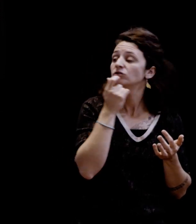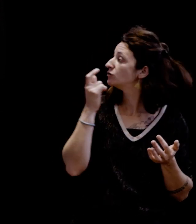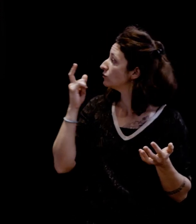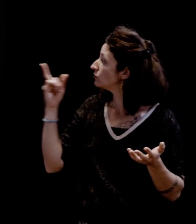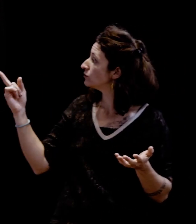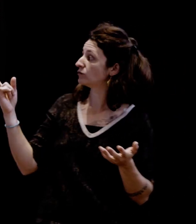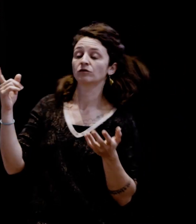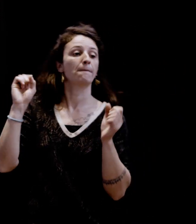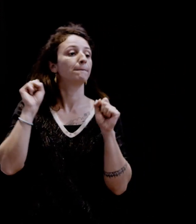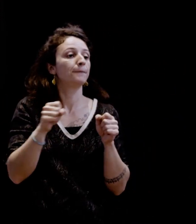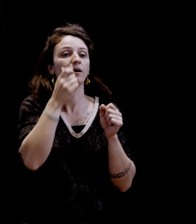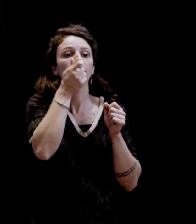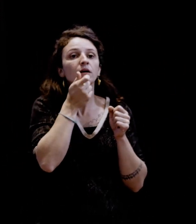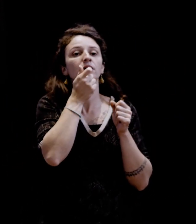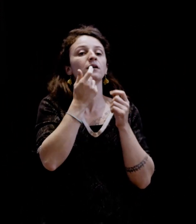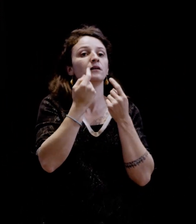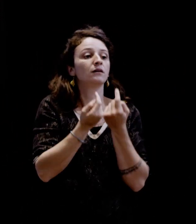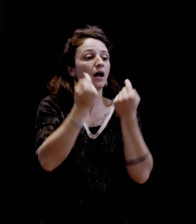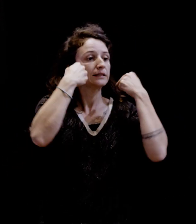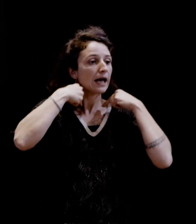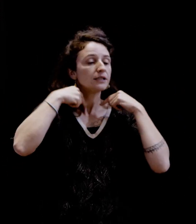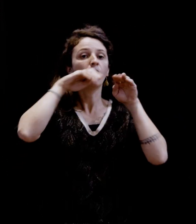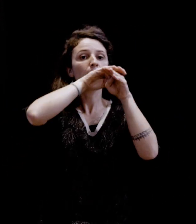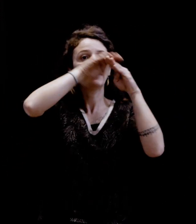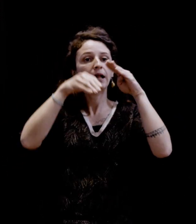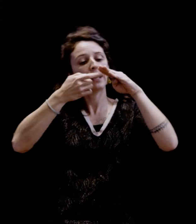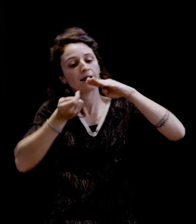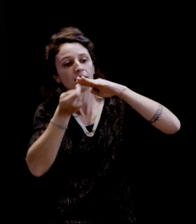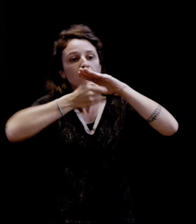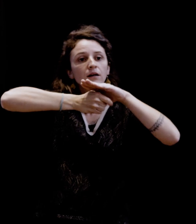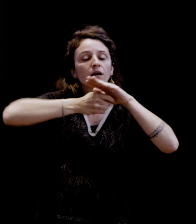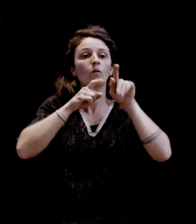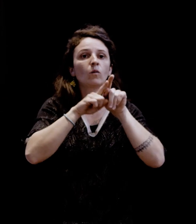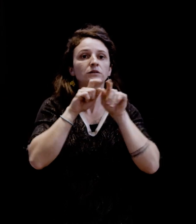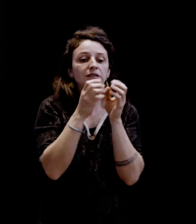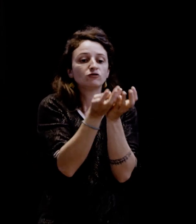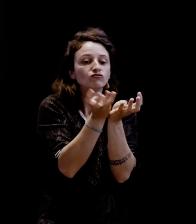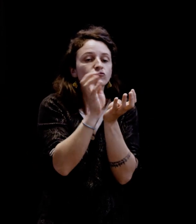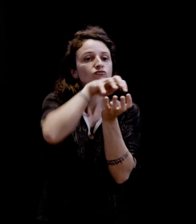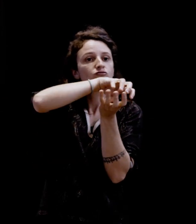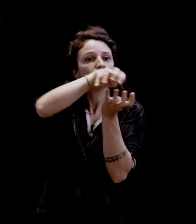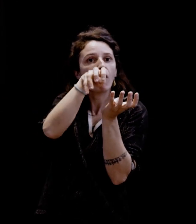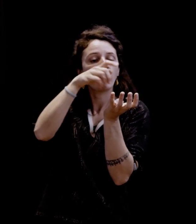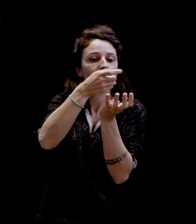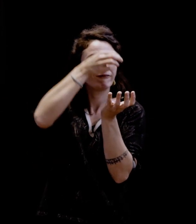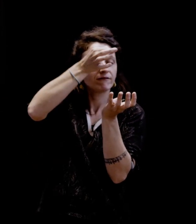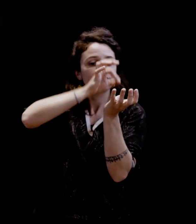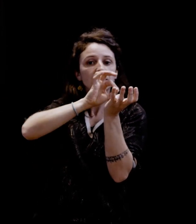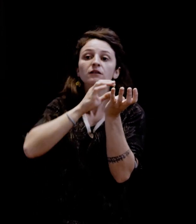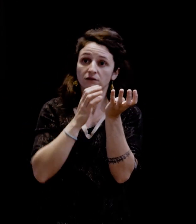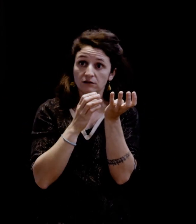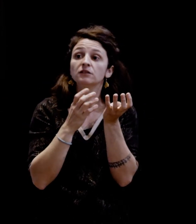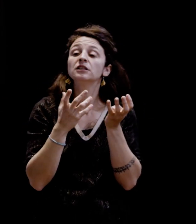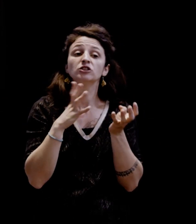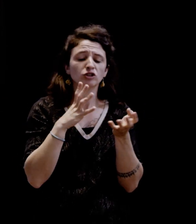le palais, la lèvre, la biopalatine, les deux, et l'os autour des dents, si vous voulez. Et on a des techniques chirurgicales